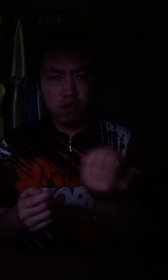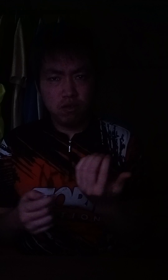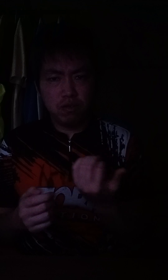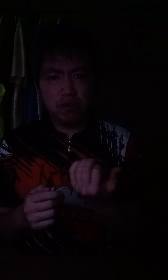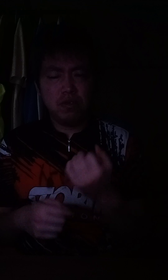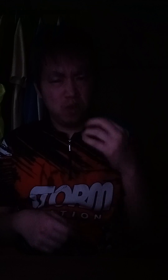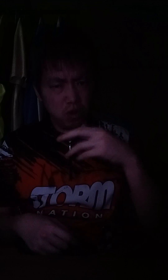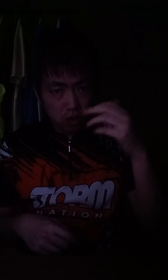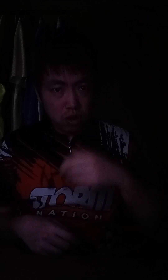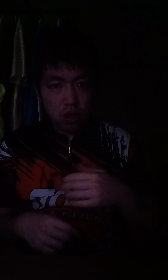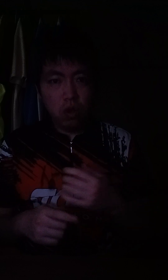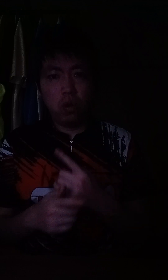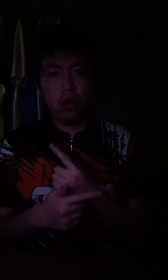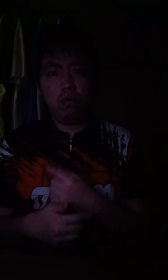떨칠 수가 없는데요.